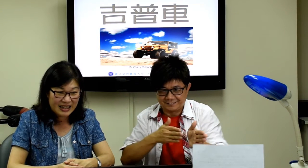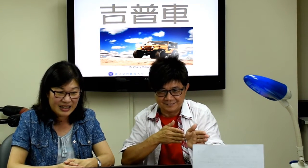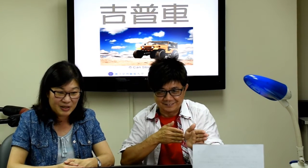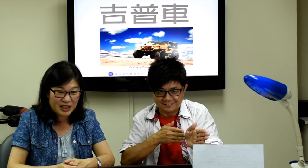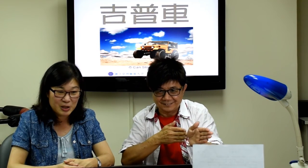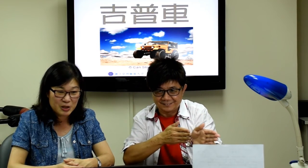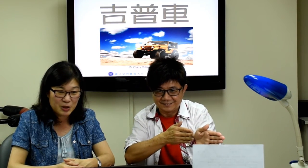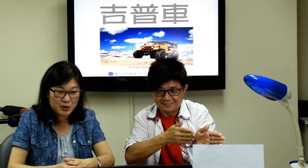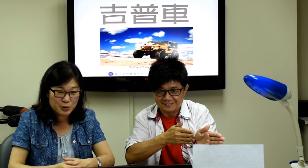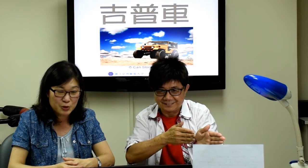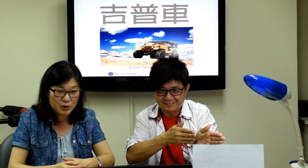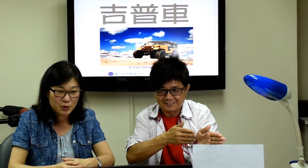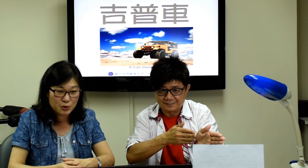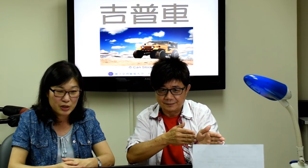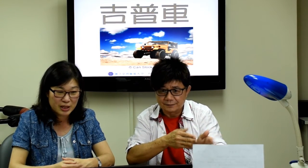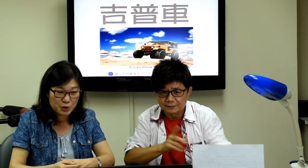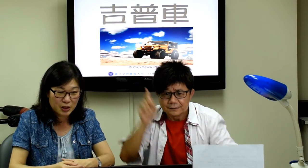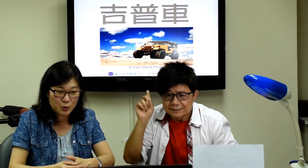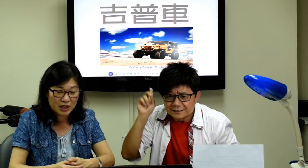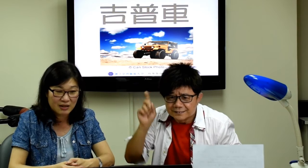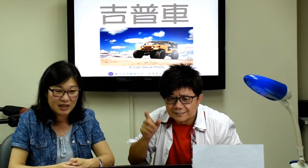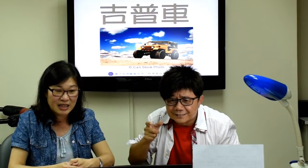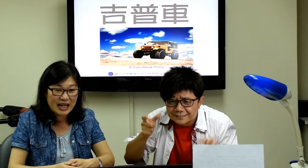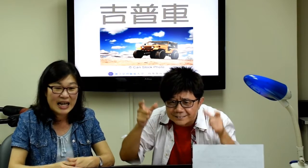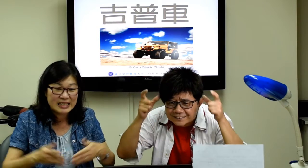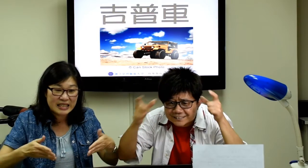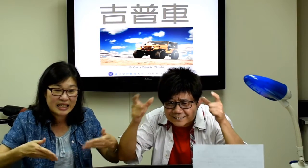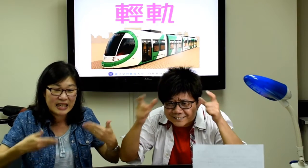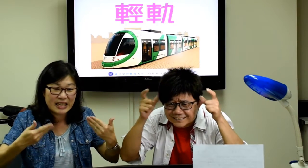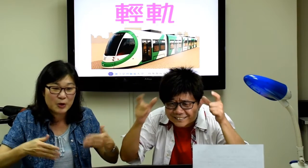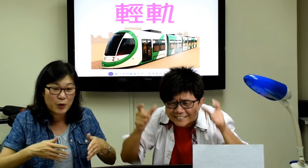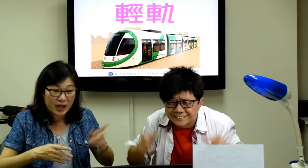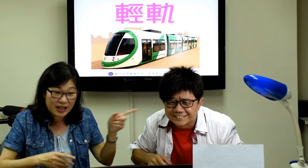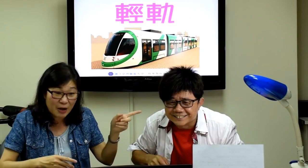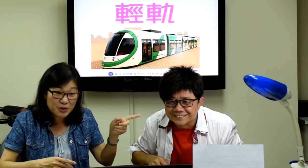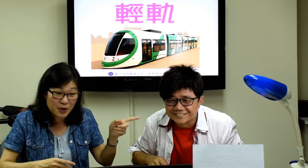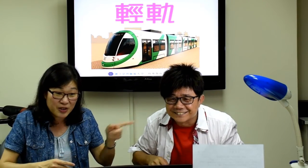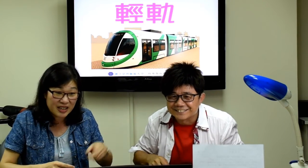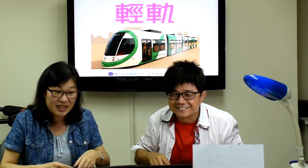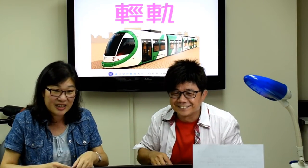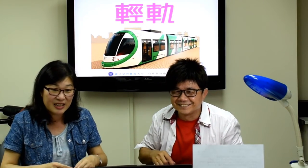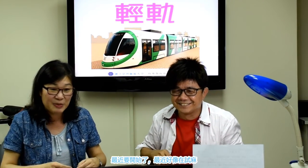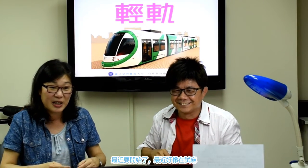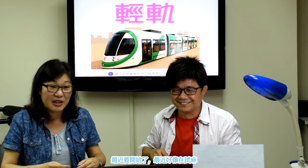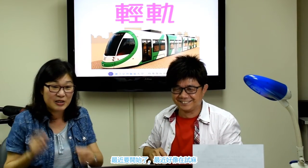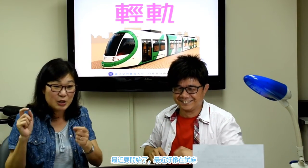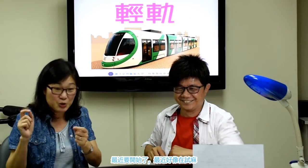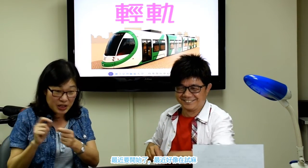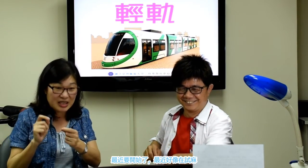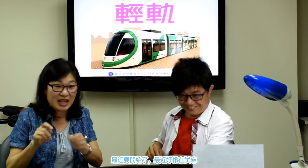有人的又读你的唇读到了，轻轨高雄的有没有？最近要